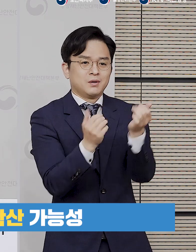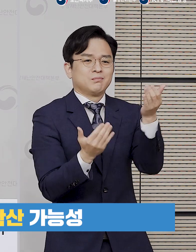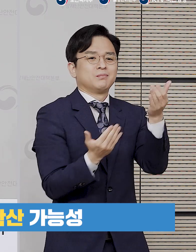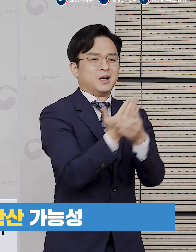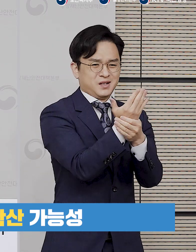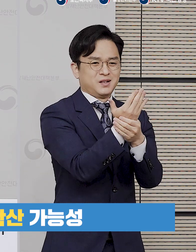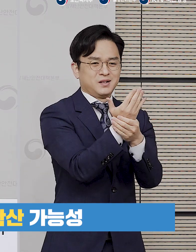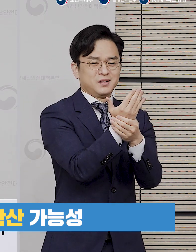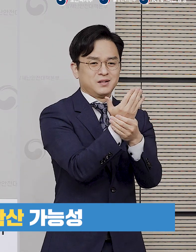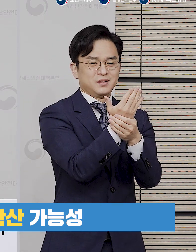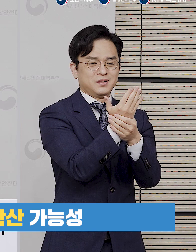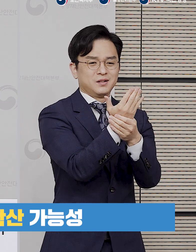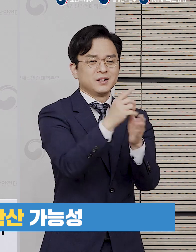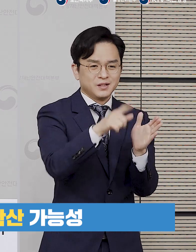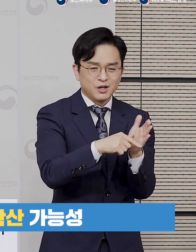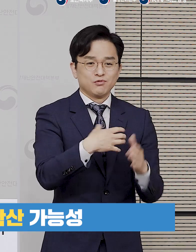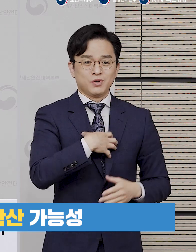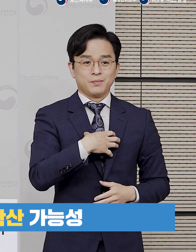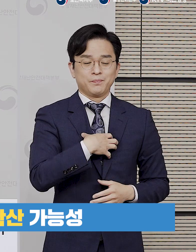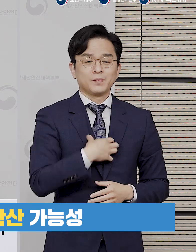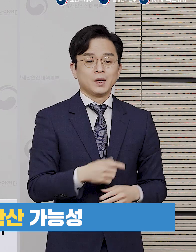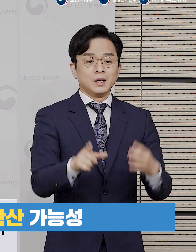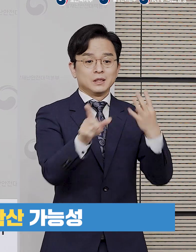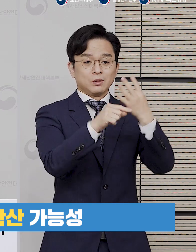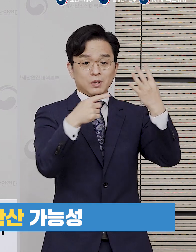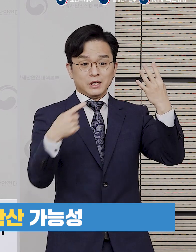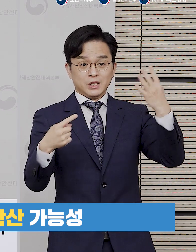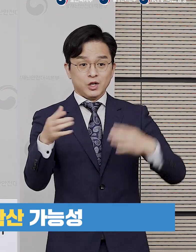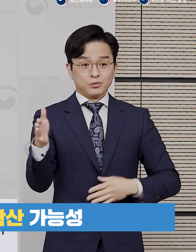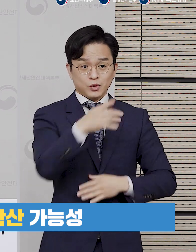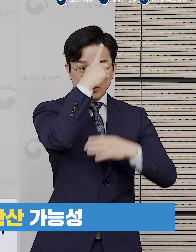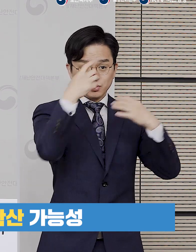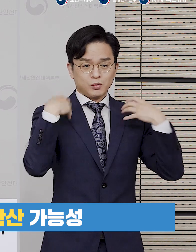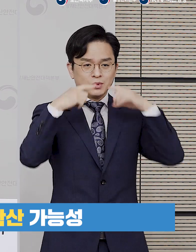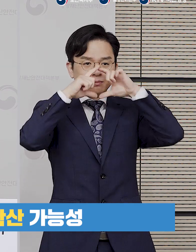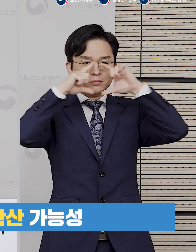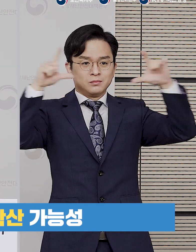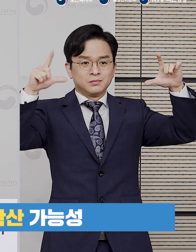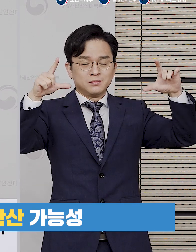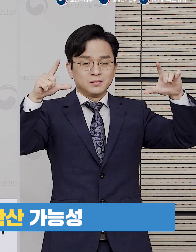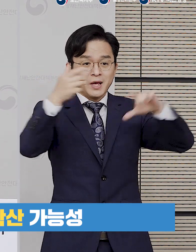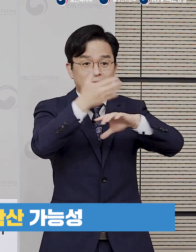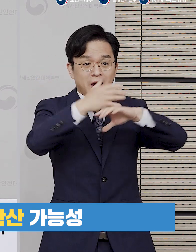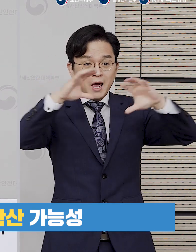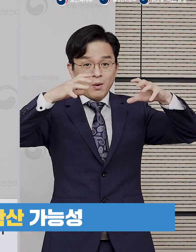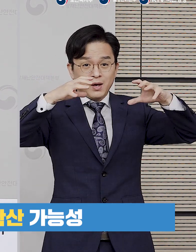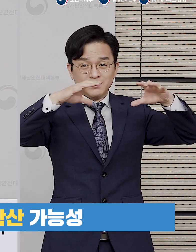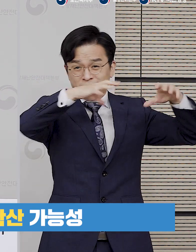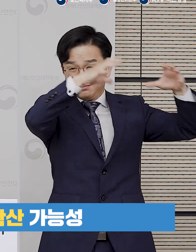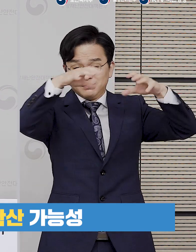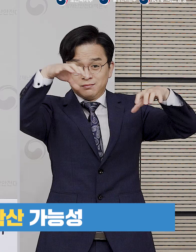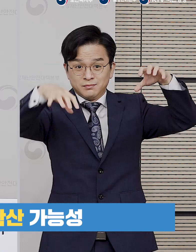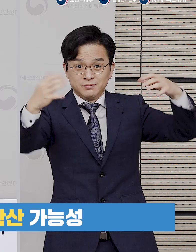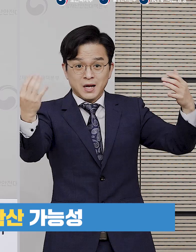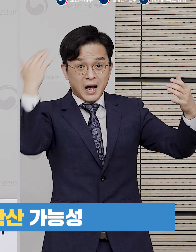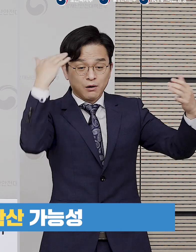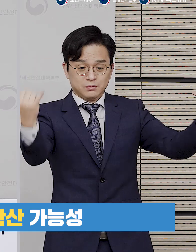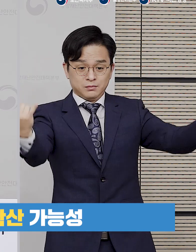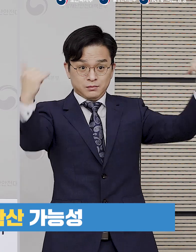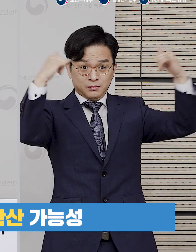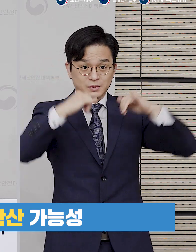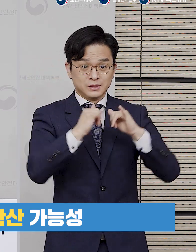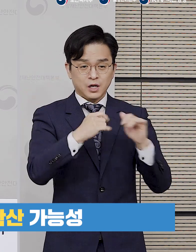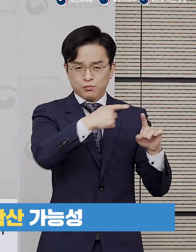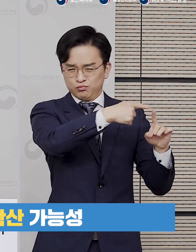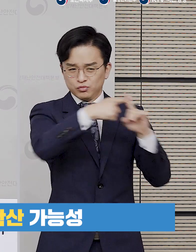가능성입니다. 방역당국은 4월 1일부터 모든 해외 입국자에 대해 14일 격리라는